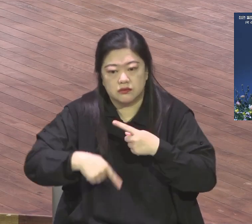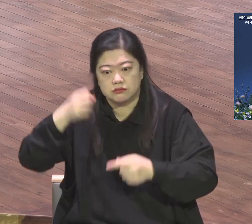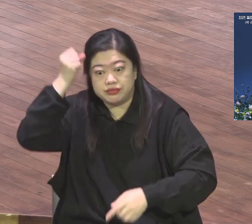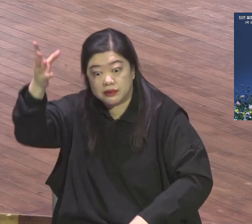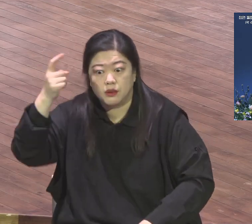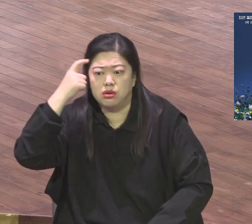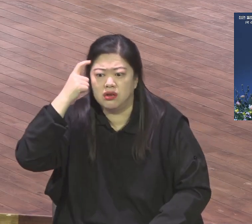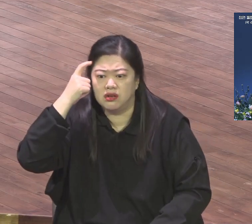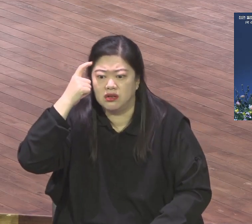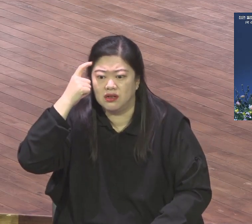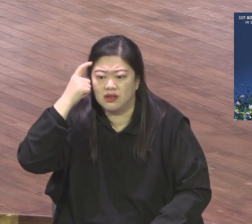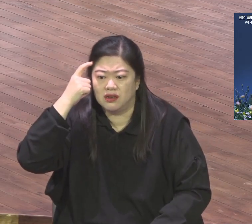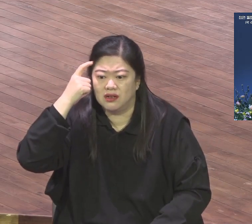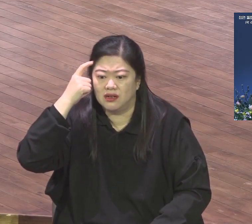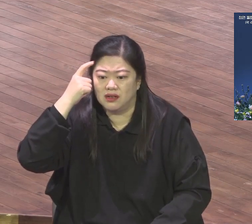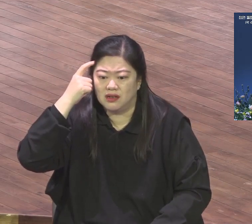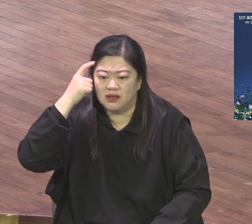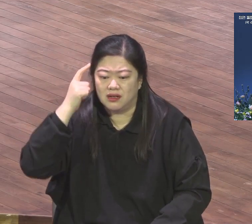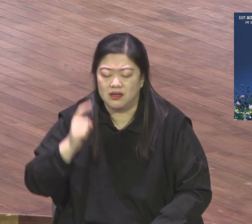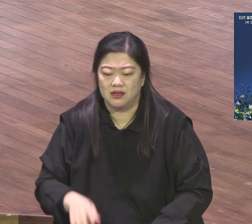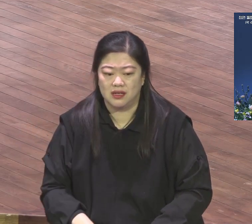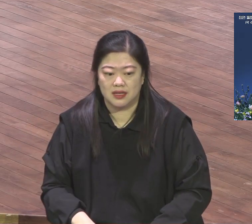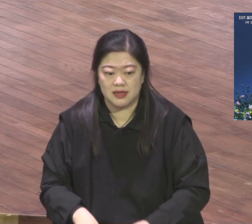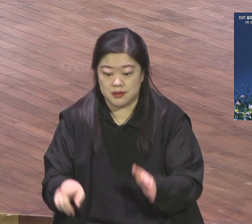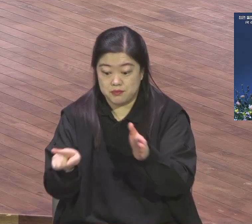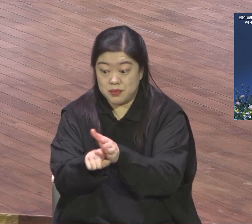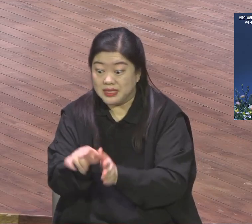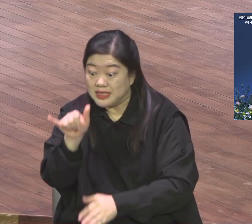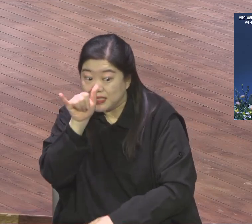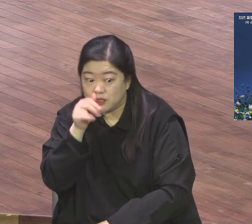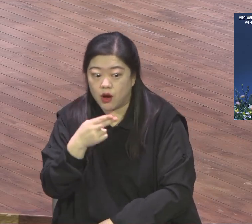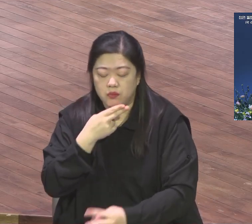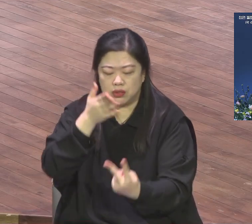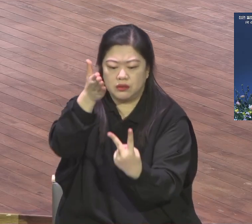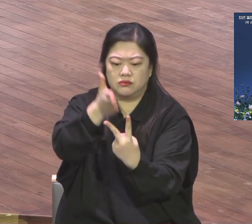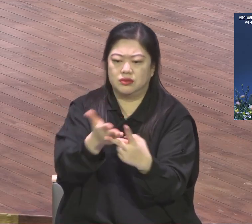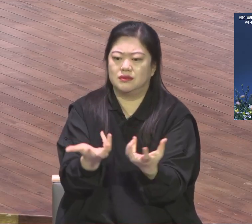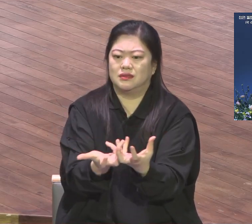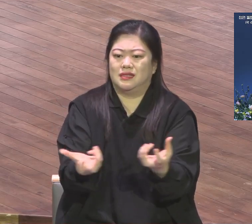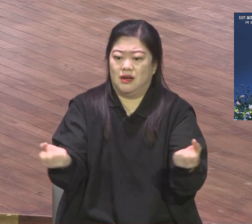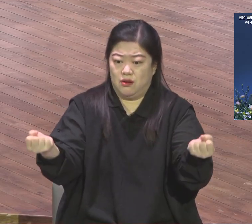다른 불신자하고 종교인들하고 차원이 다른 삶을 살게.